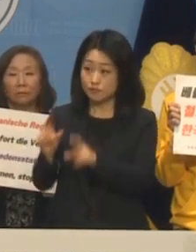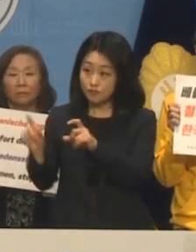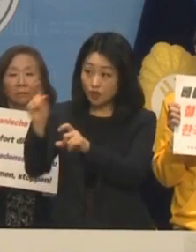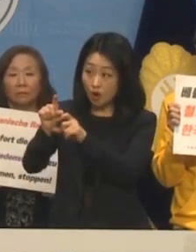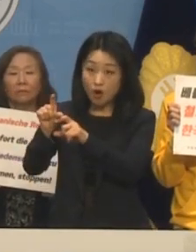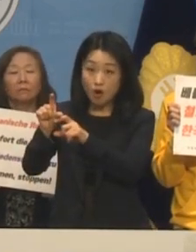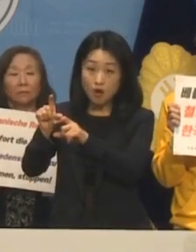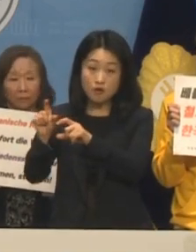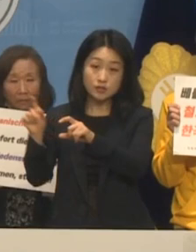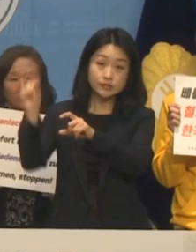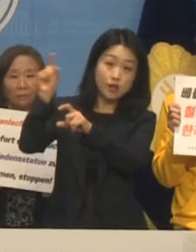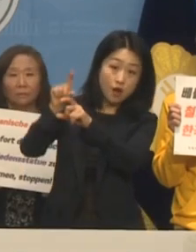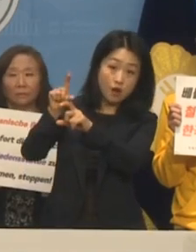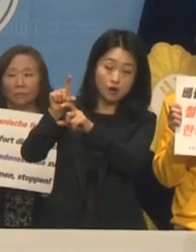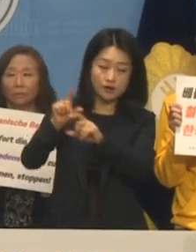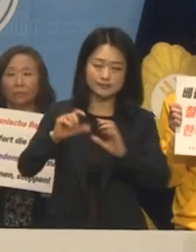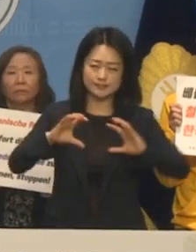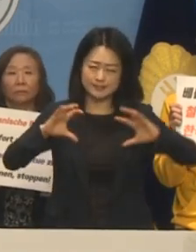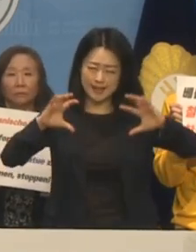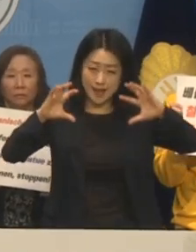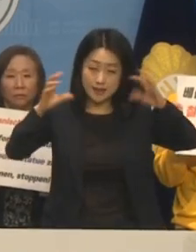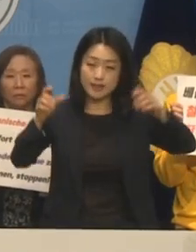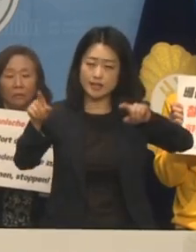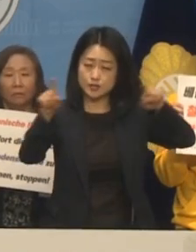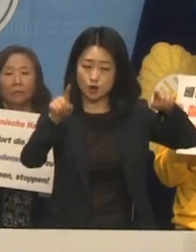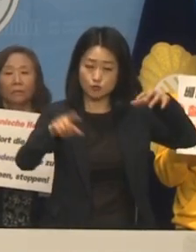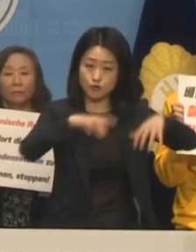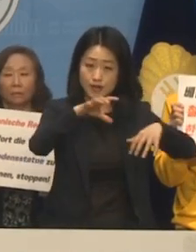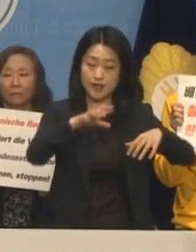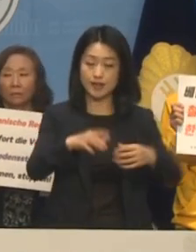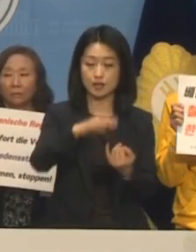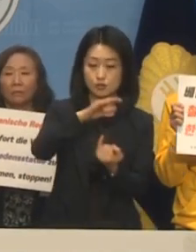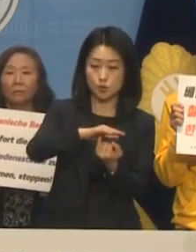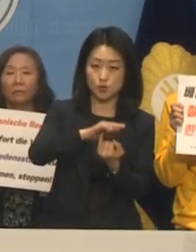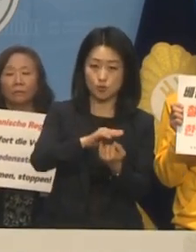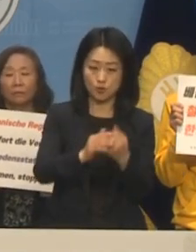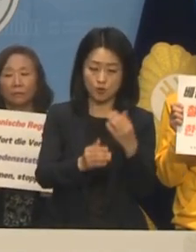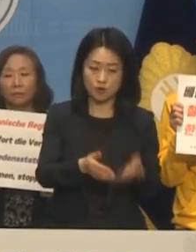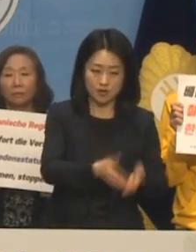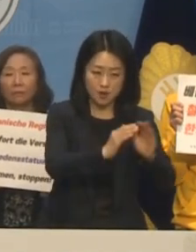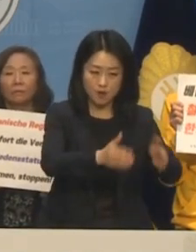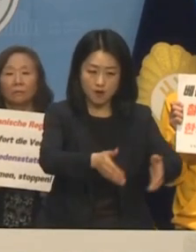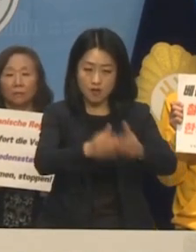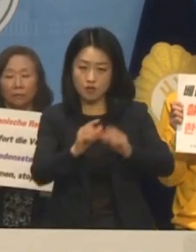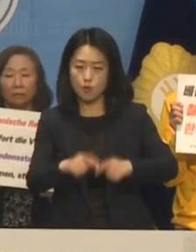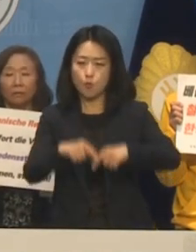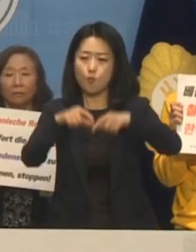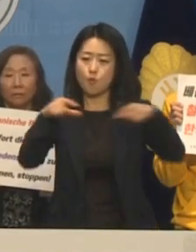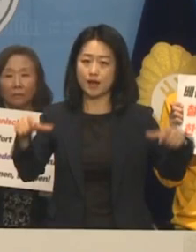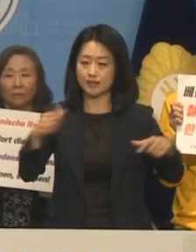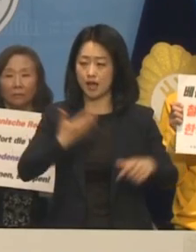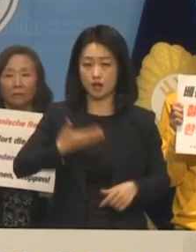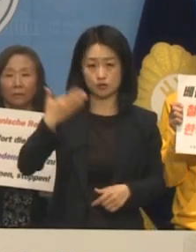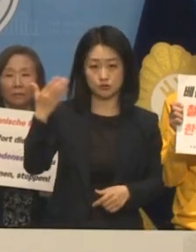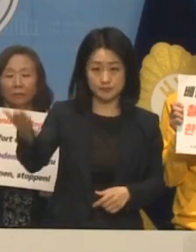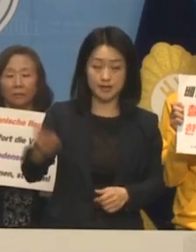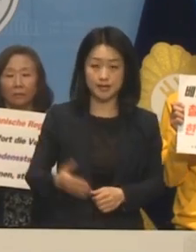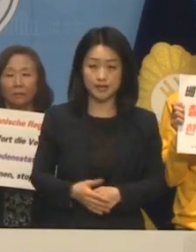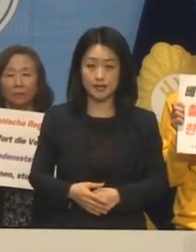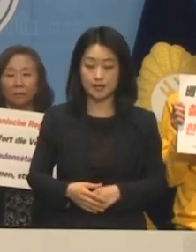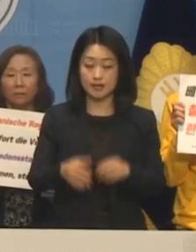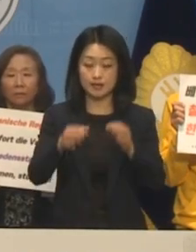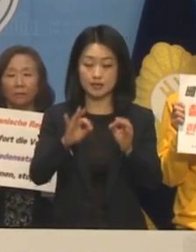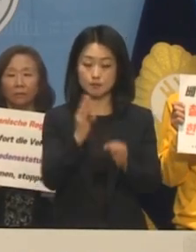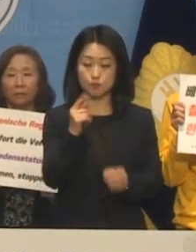할수록 세계 각지로, 전국 각지로 소녀상 건립이 확산될 것이라는 것을 알아야 합니다. 지금 현재